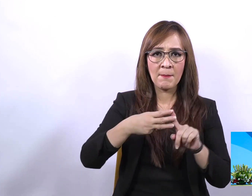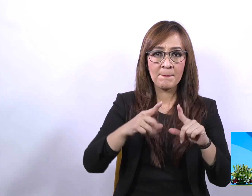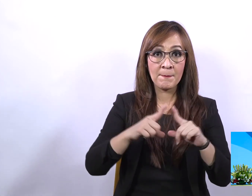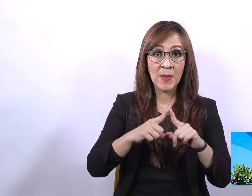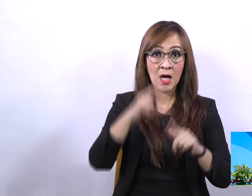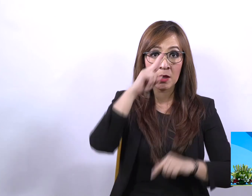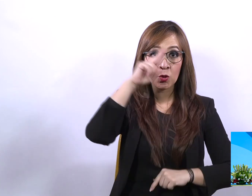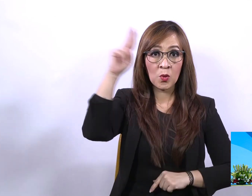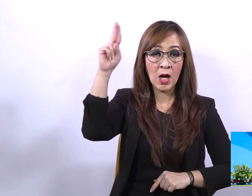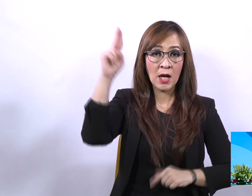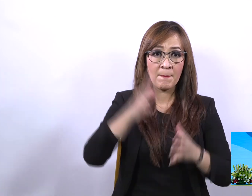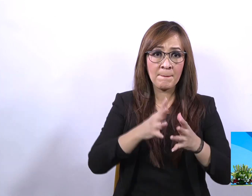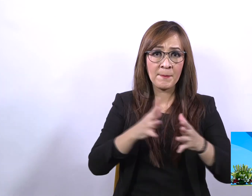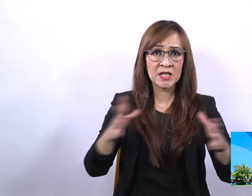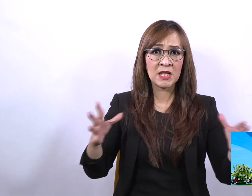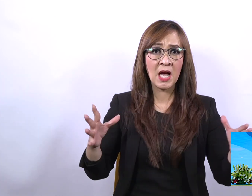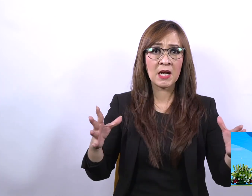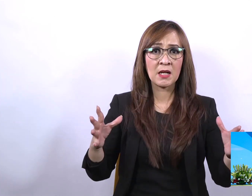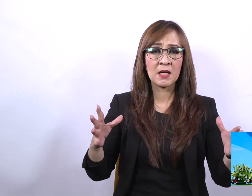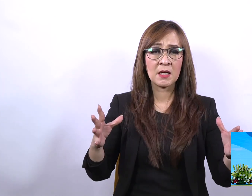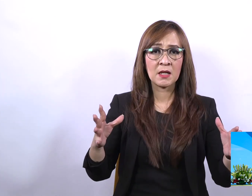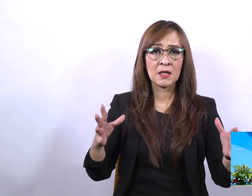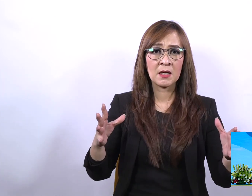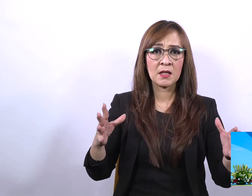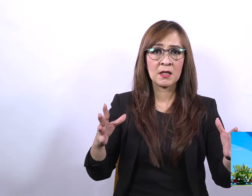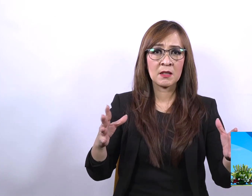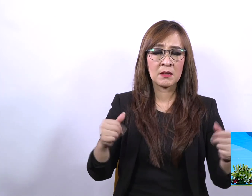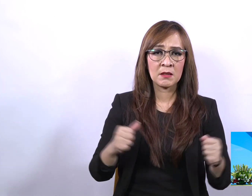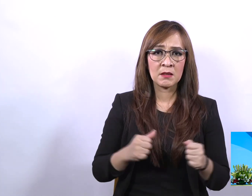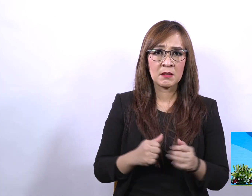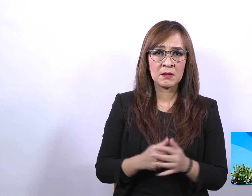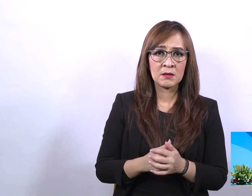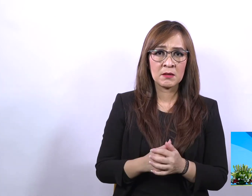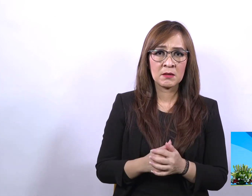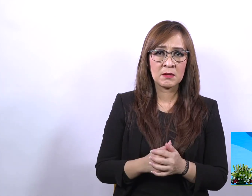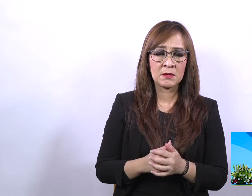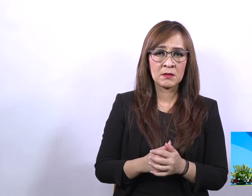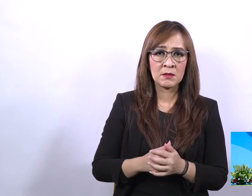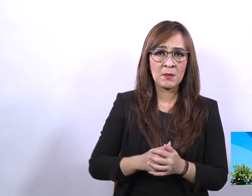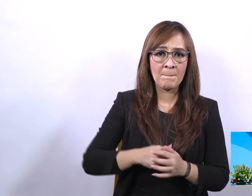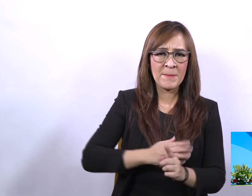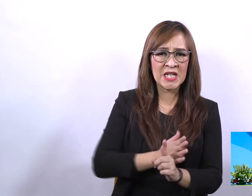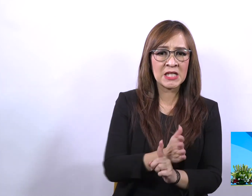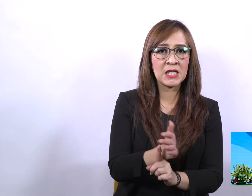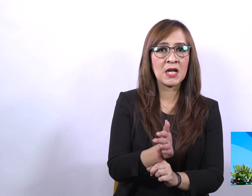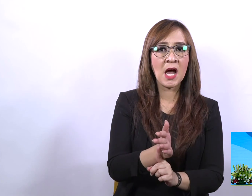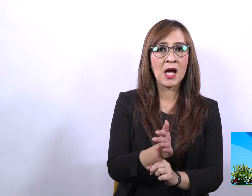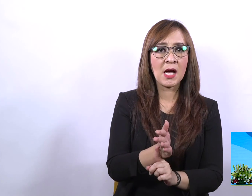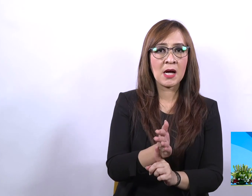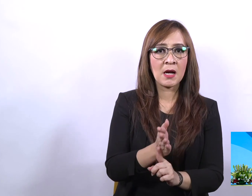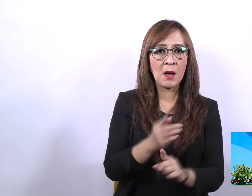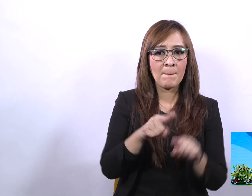u-16 ia tidak jatuh dalam perzinahan Hai Idol bercerai